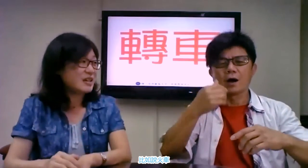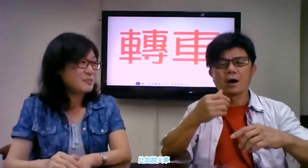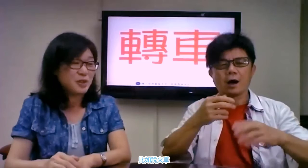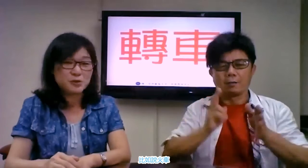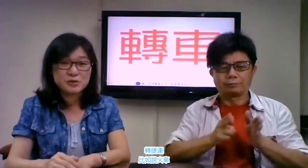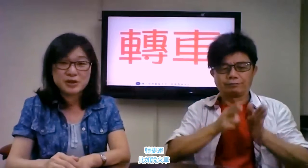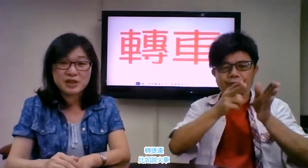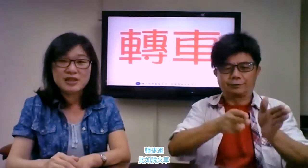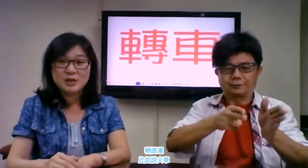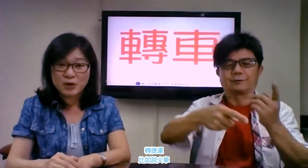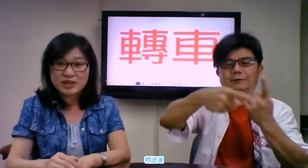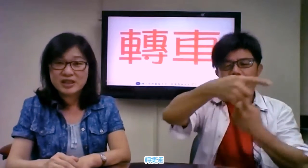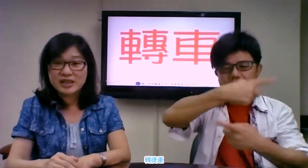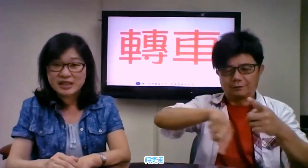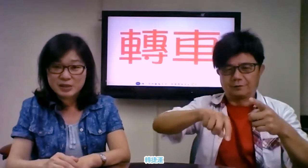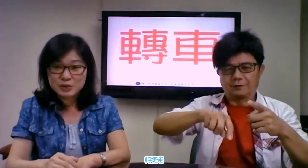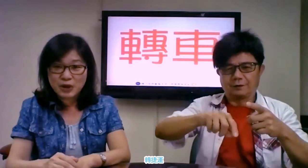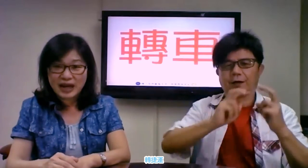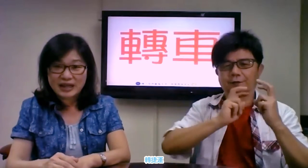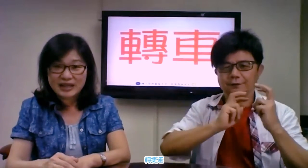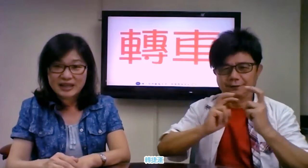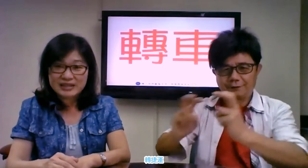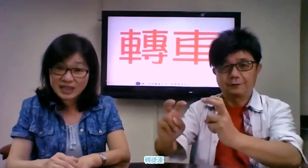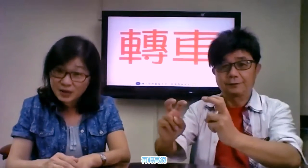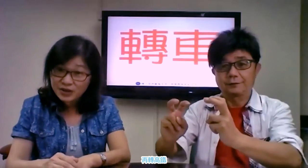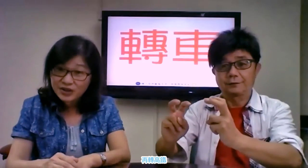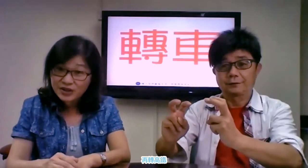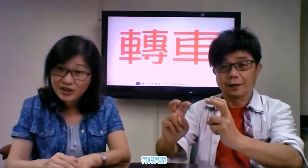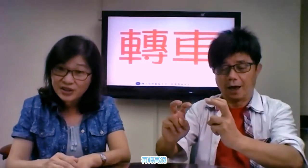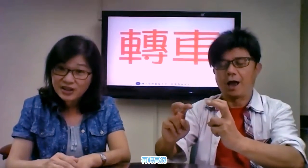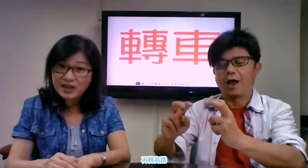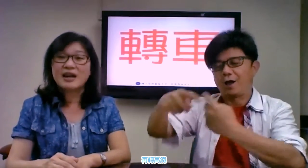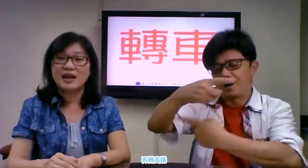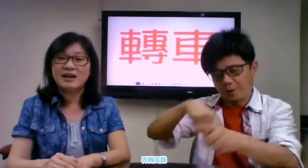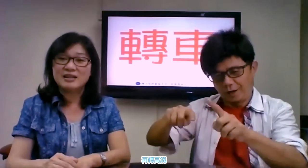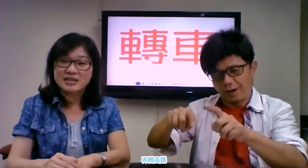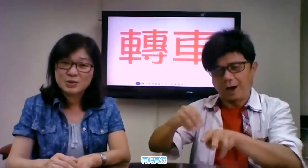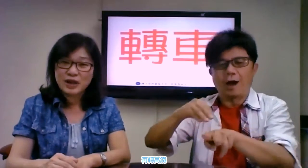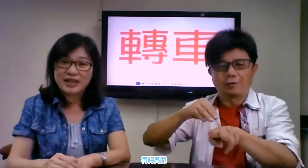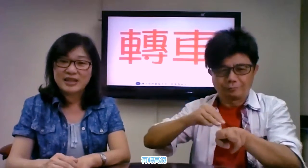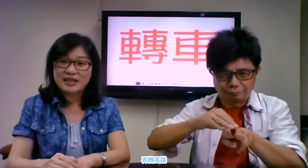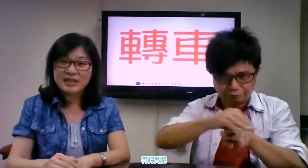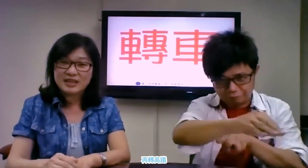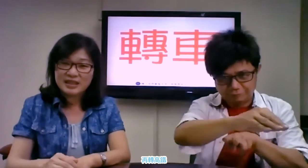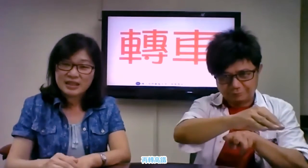比如说火车转捷运，再转高